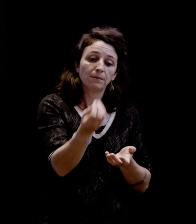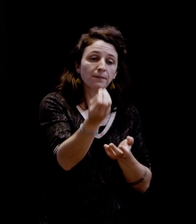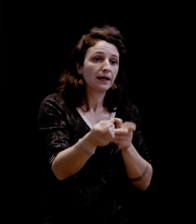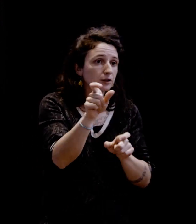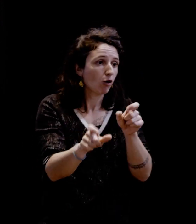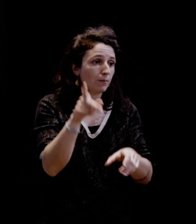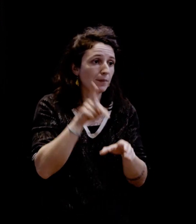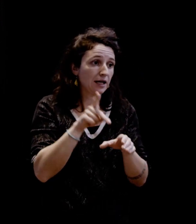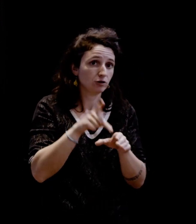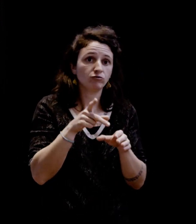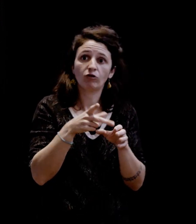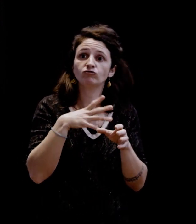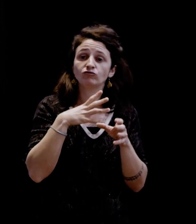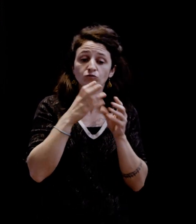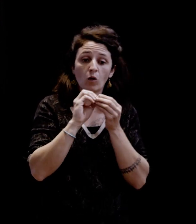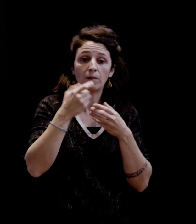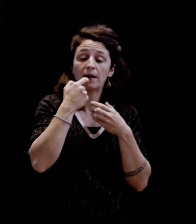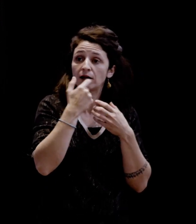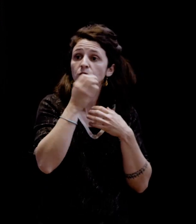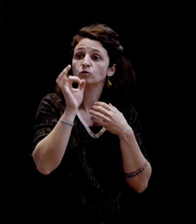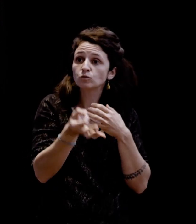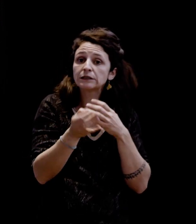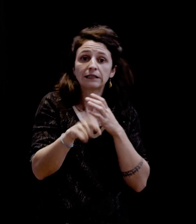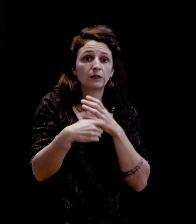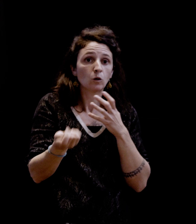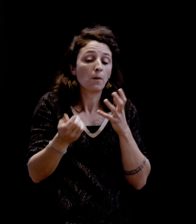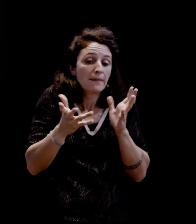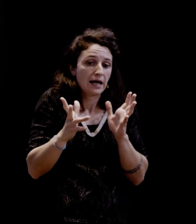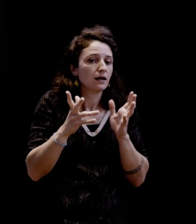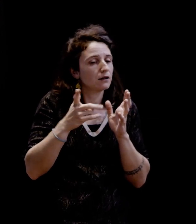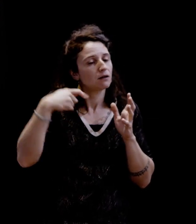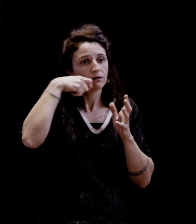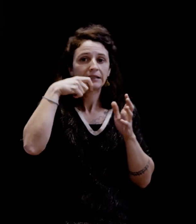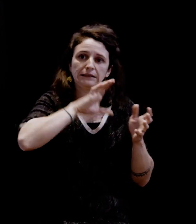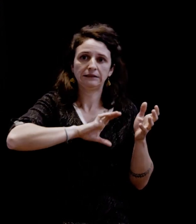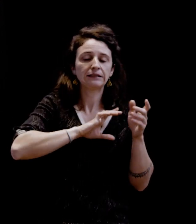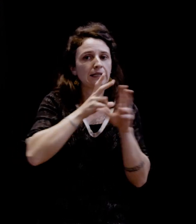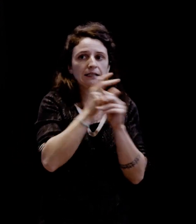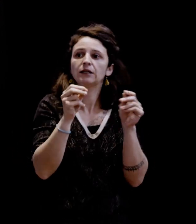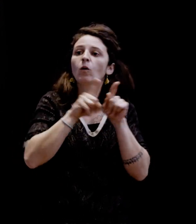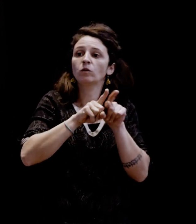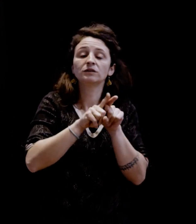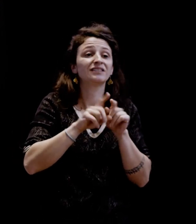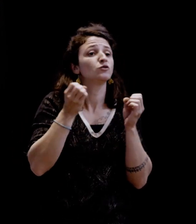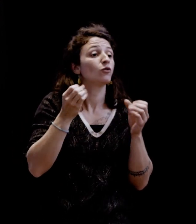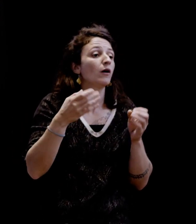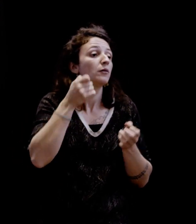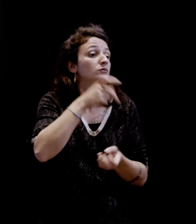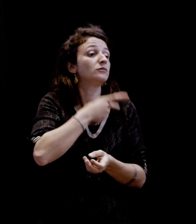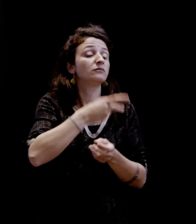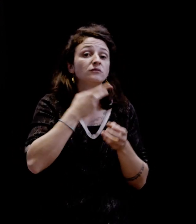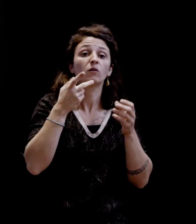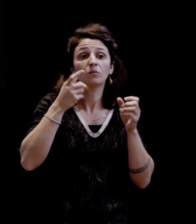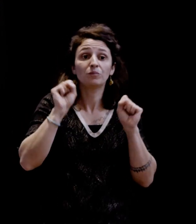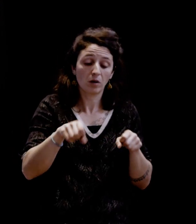plus possible. Voilà, les soignants qui s'occupent de vos enfants parfois la journée ont du mal à rentrer dans la bouche. Toutes les parties du